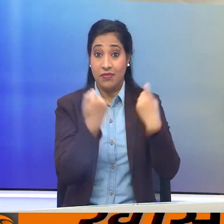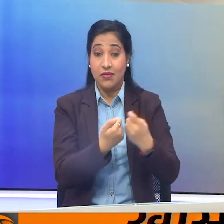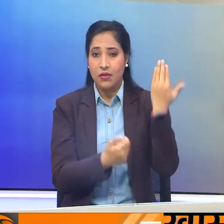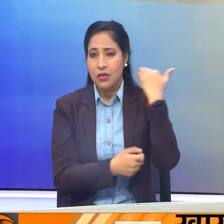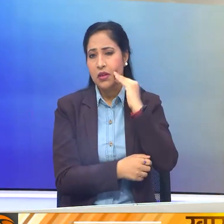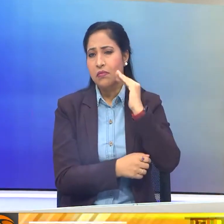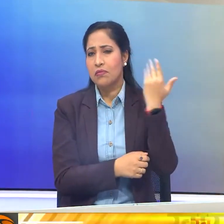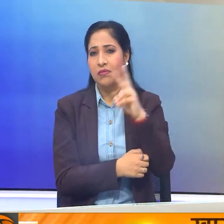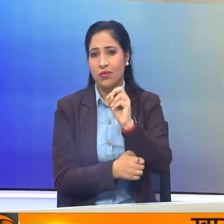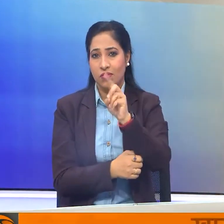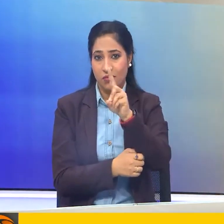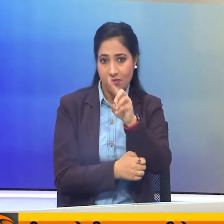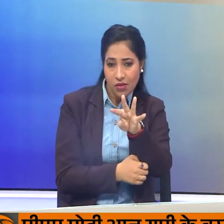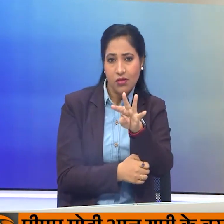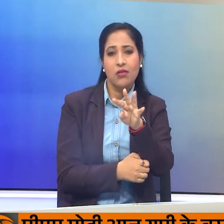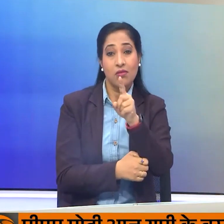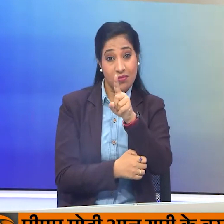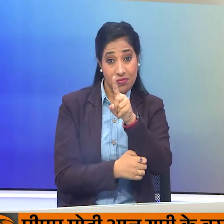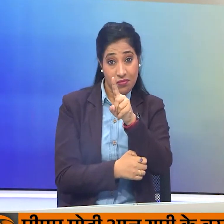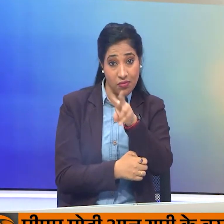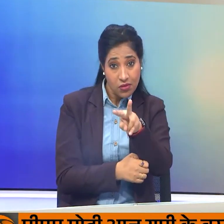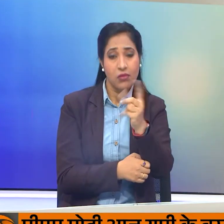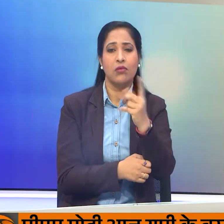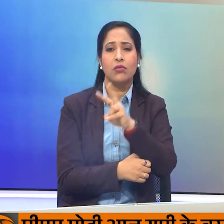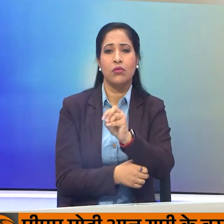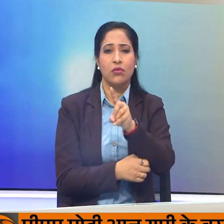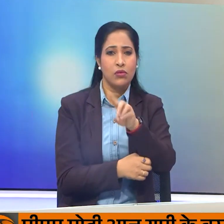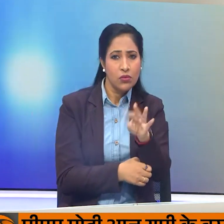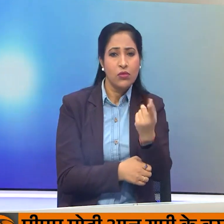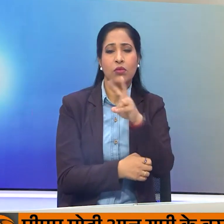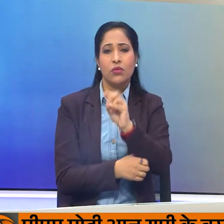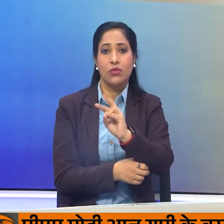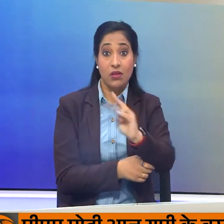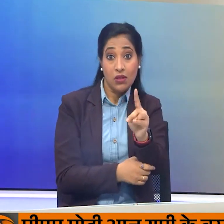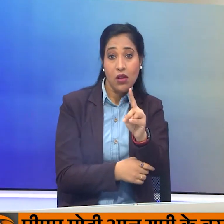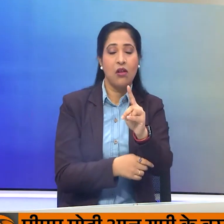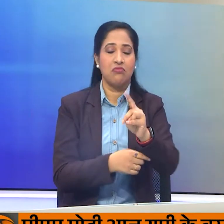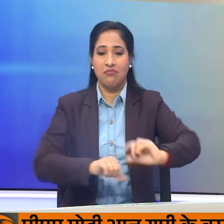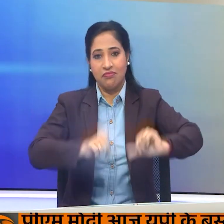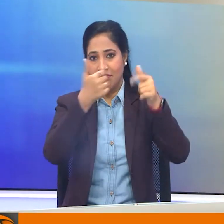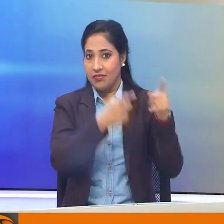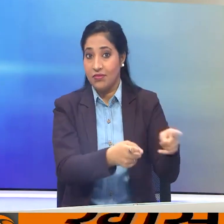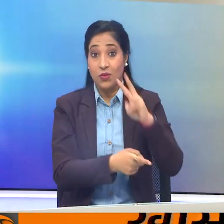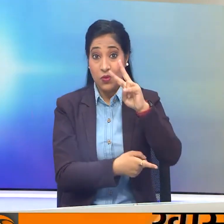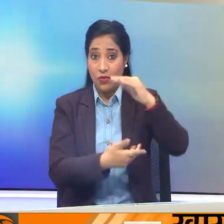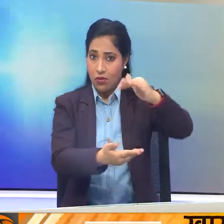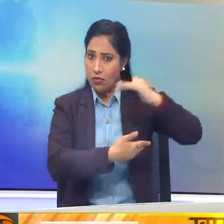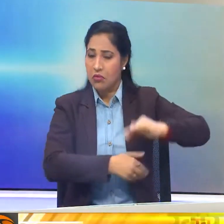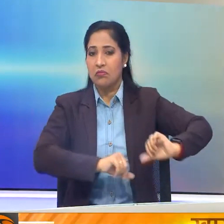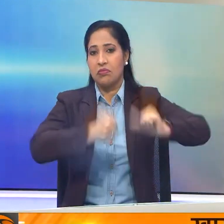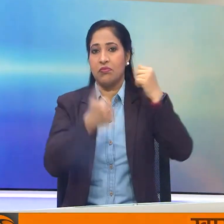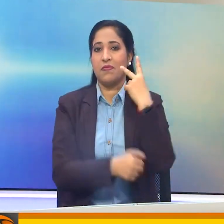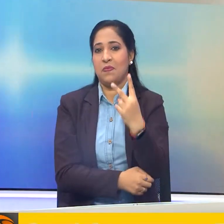2012, 2014 और 2021 सीजन के खिताबी मुकाबले में भी पहुंची थी, जिसमें से 2 बार ट्रॉफी अपने